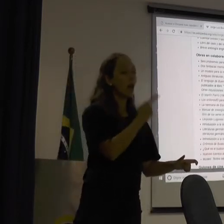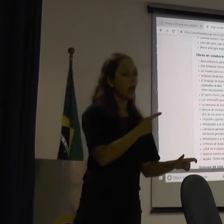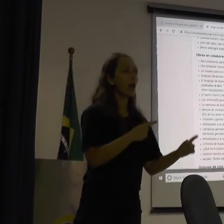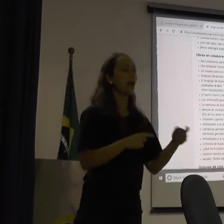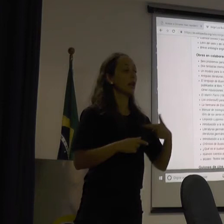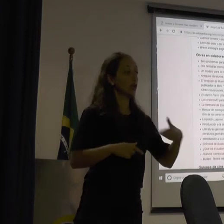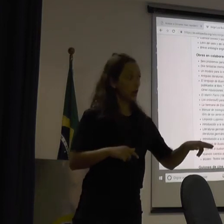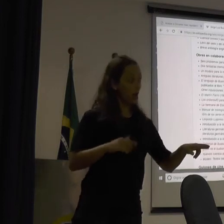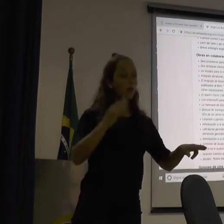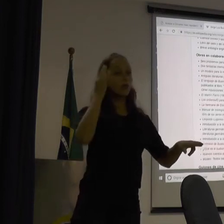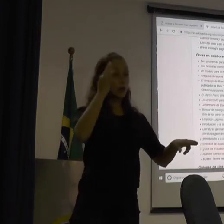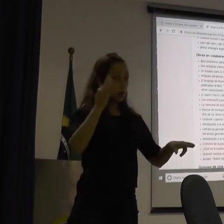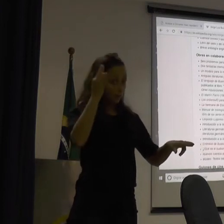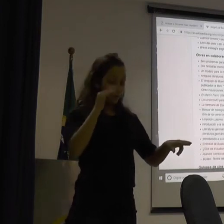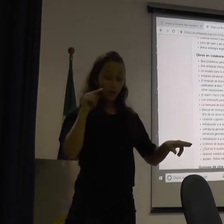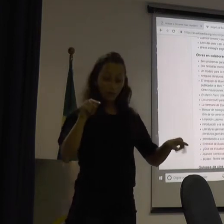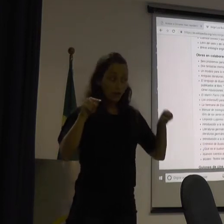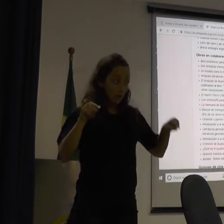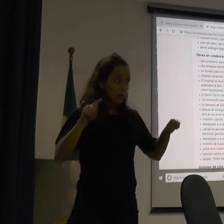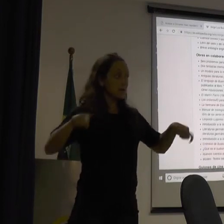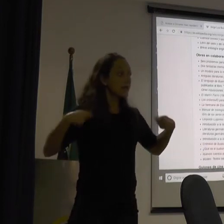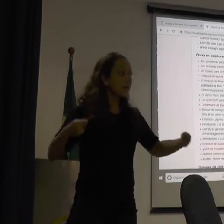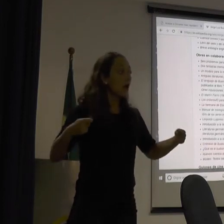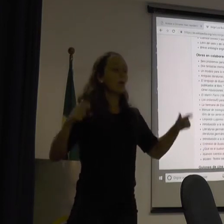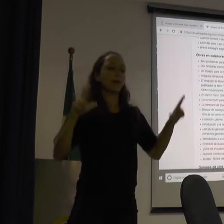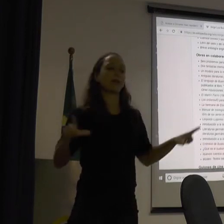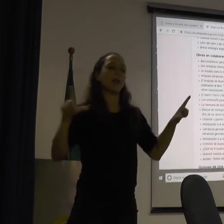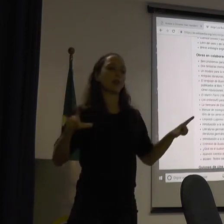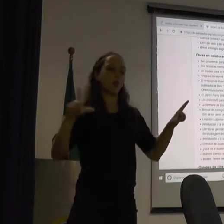para mim são literatura fantástica.